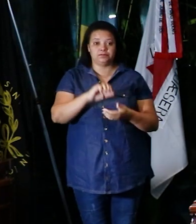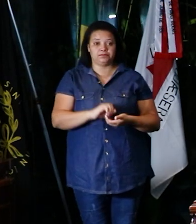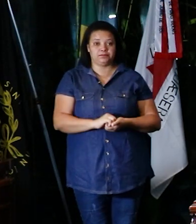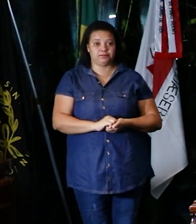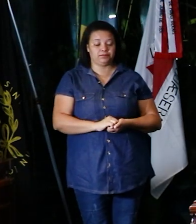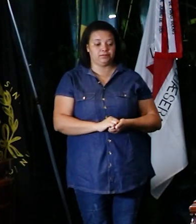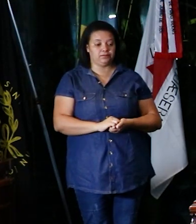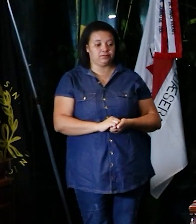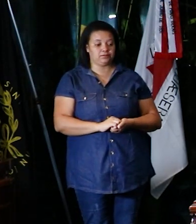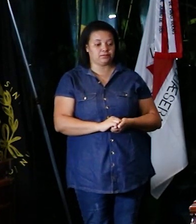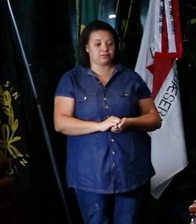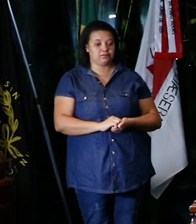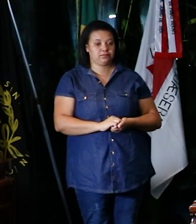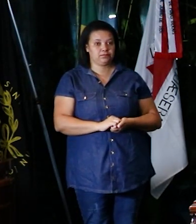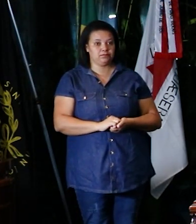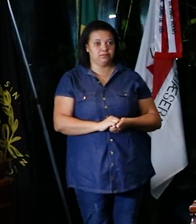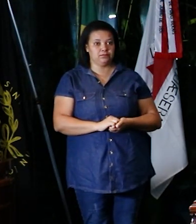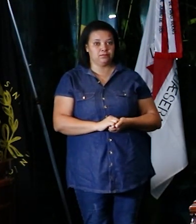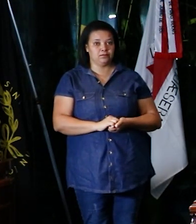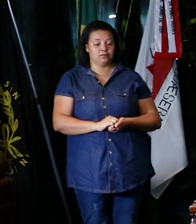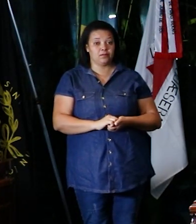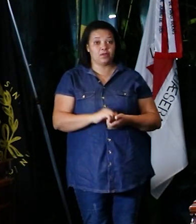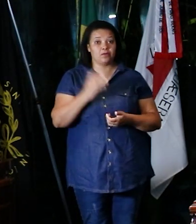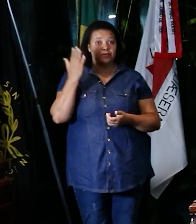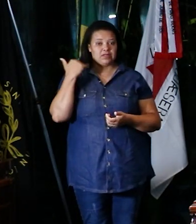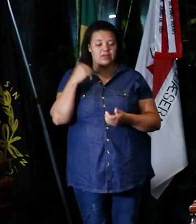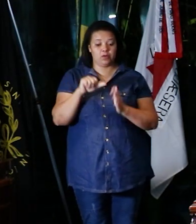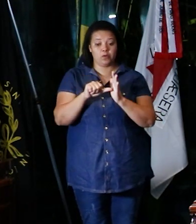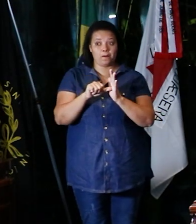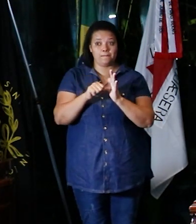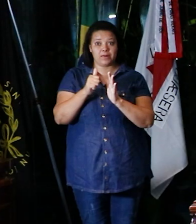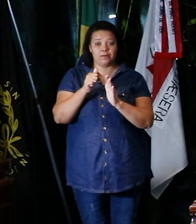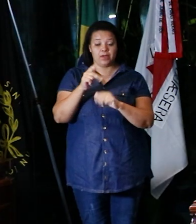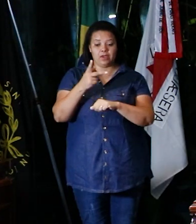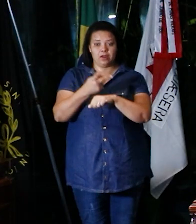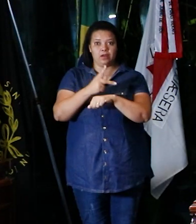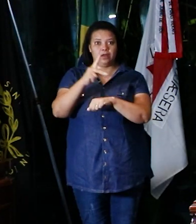Recebeu o primeiro prêmio, ele era um menino, né, de